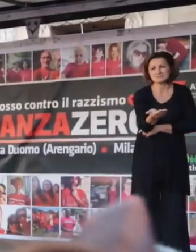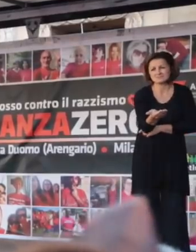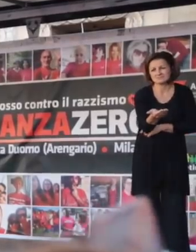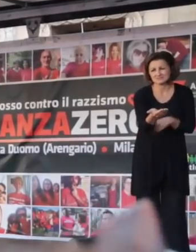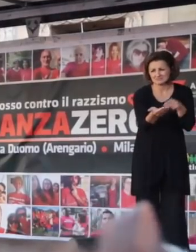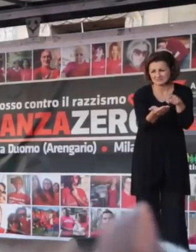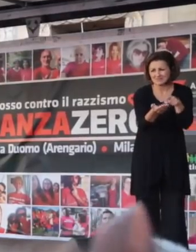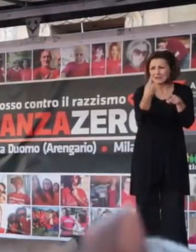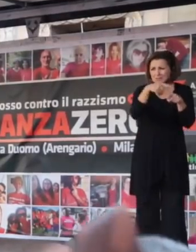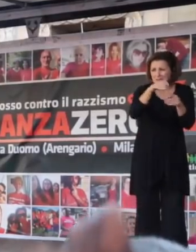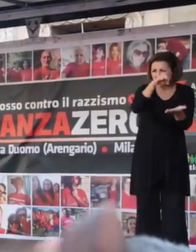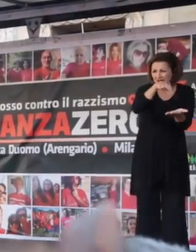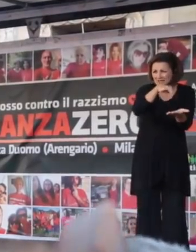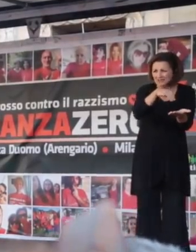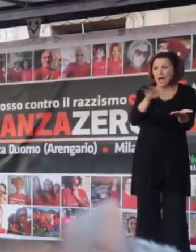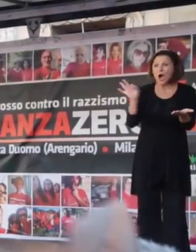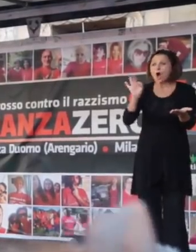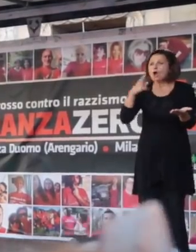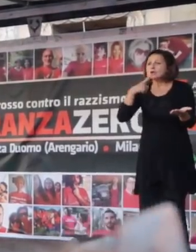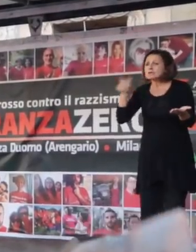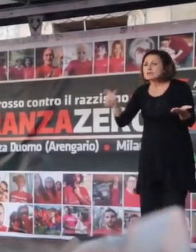fare il saluto romano?